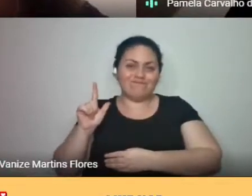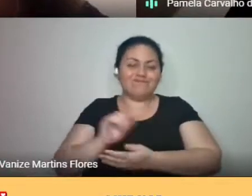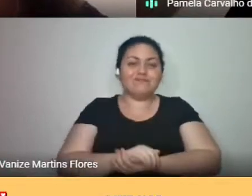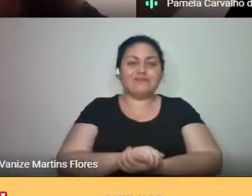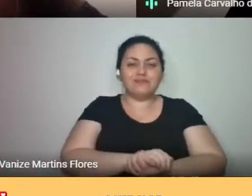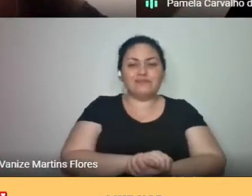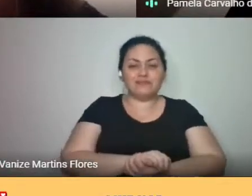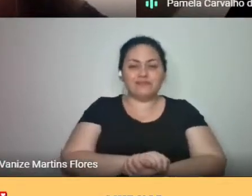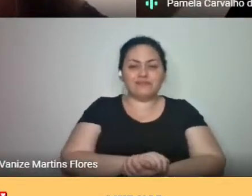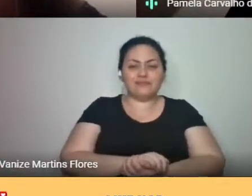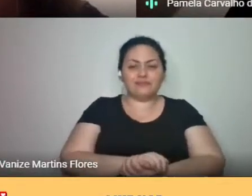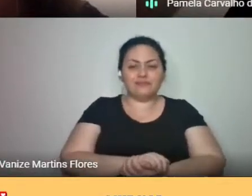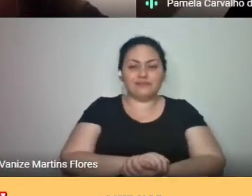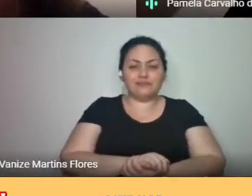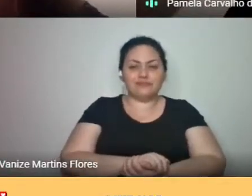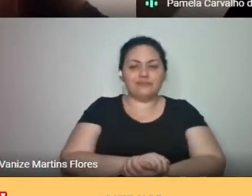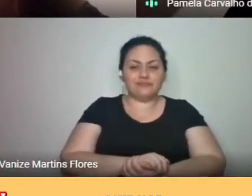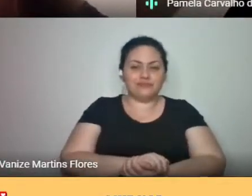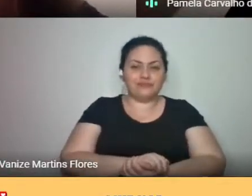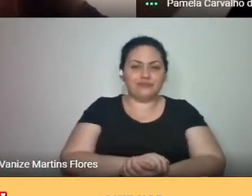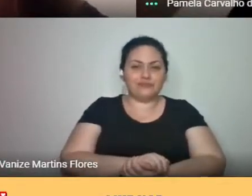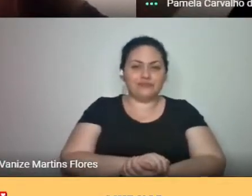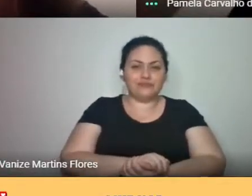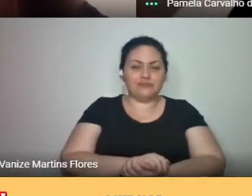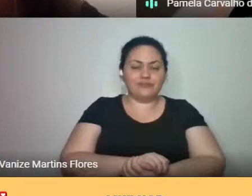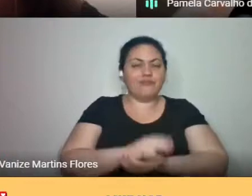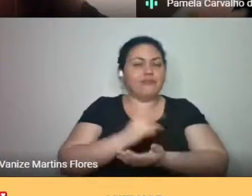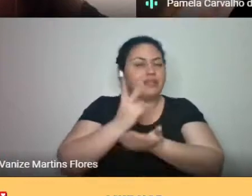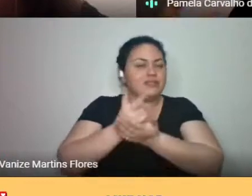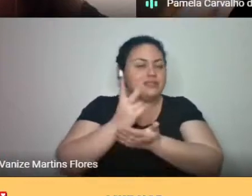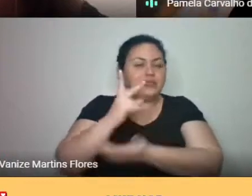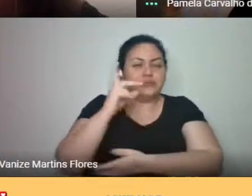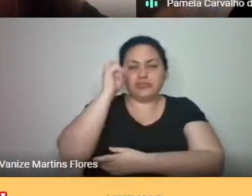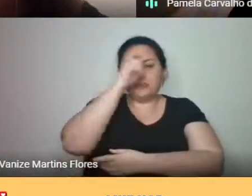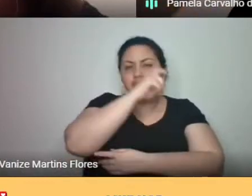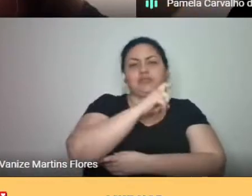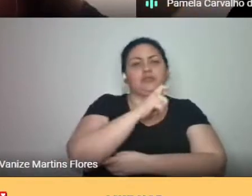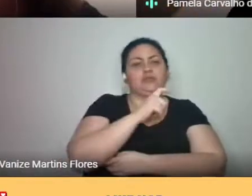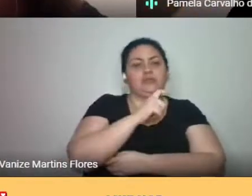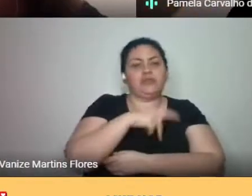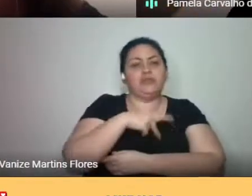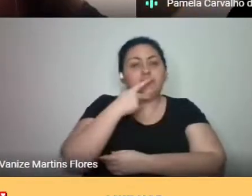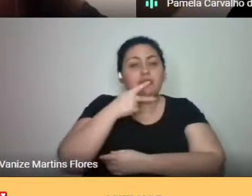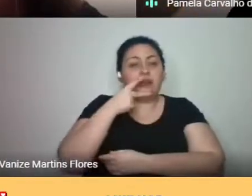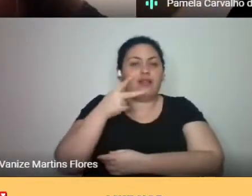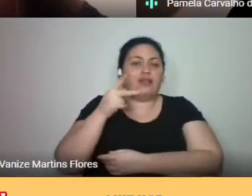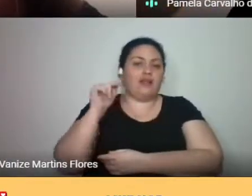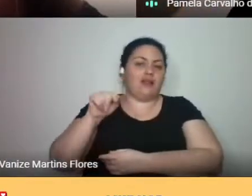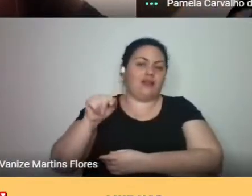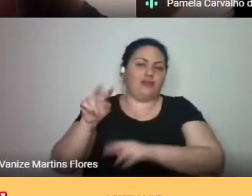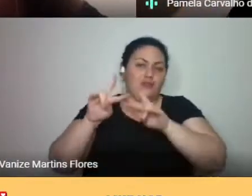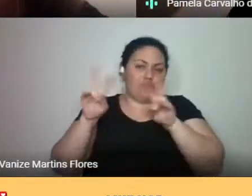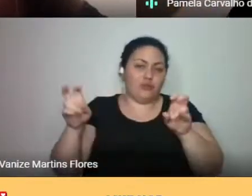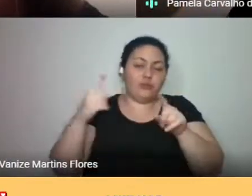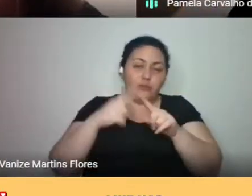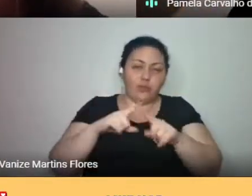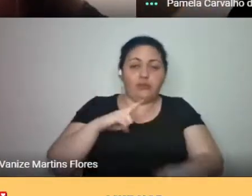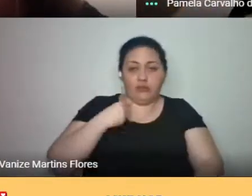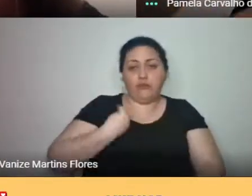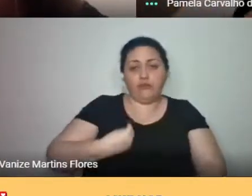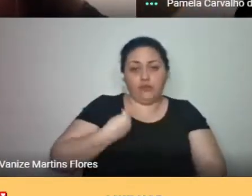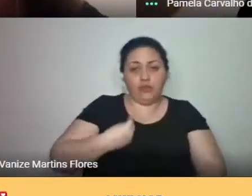É sempre muito difícil falar dessas discussões, porque a gente está, ao mesmo tempo que a gente está vivendo na